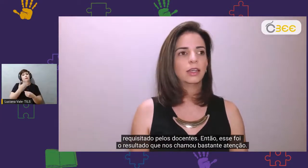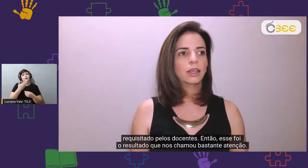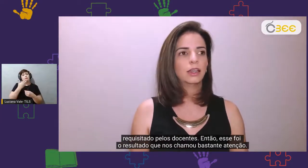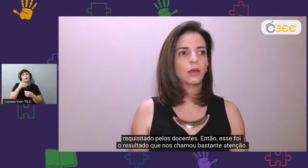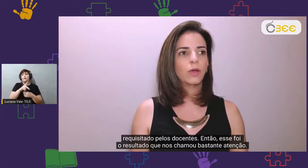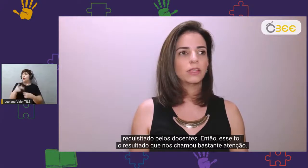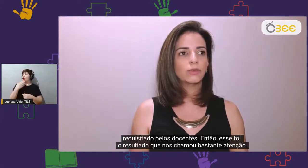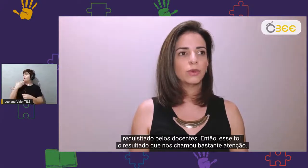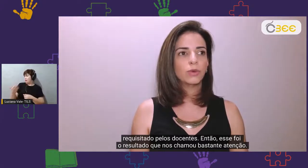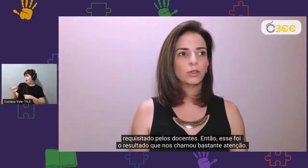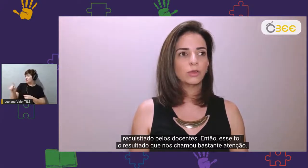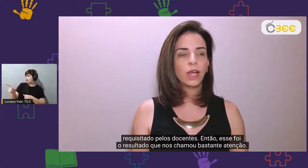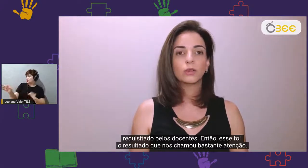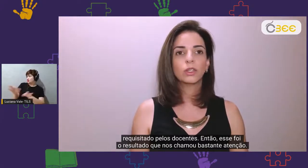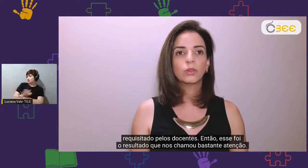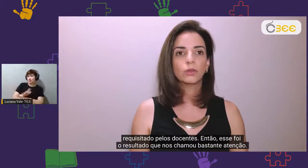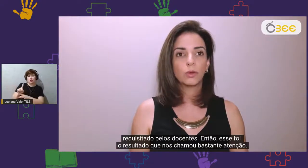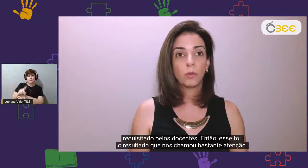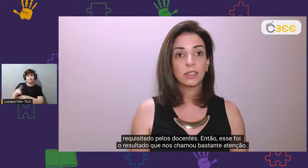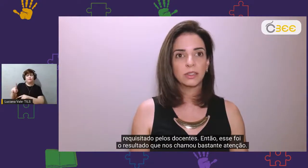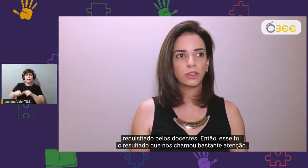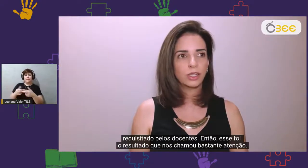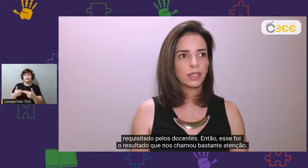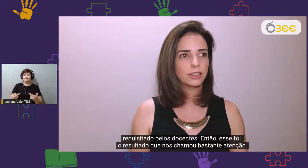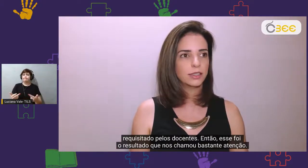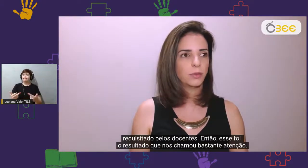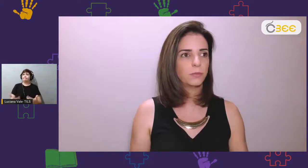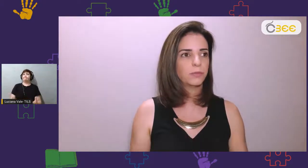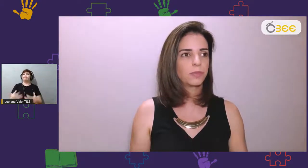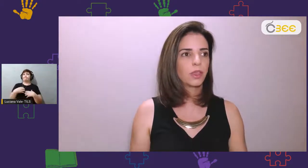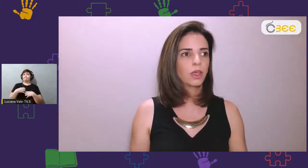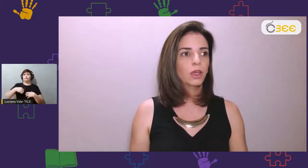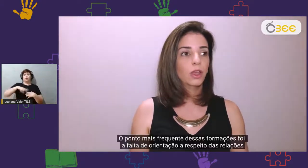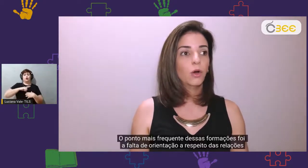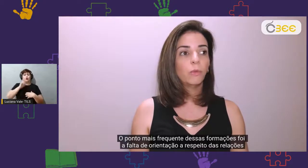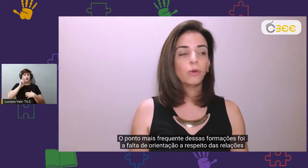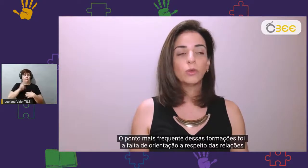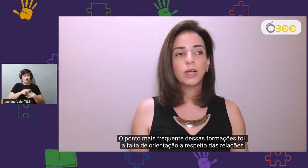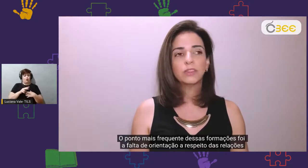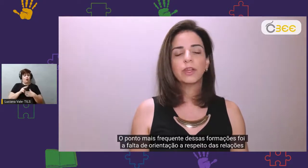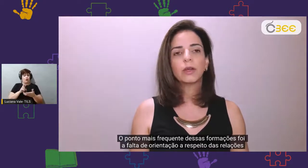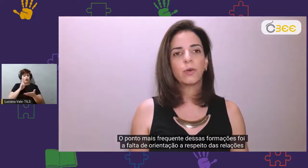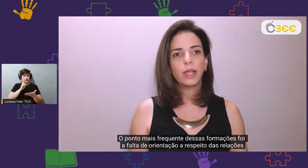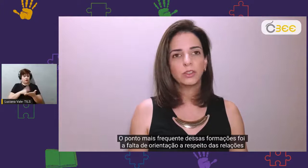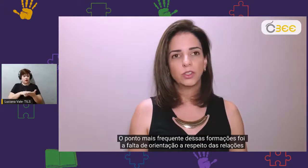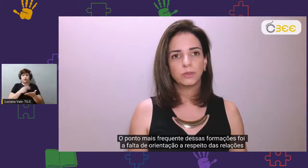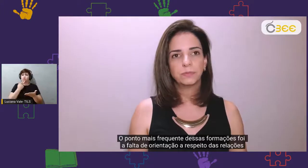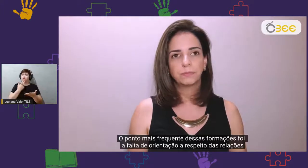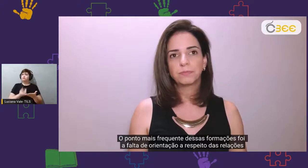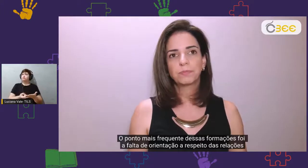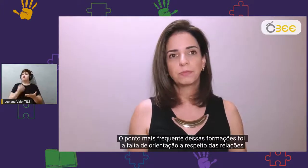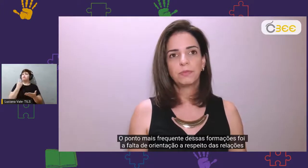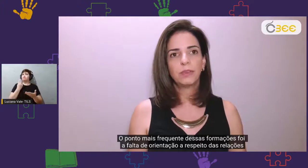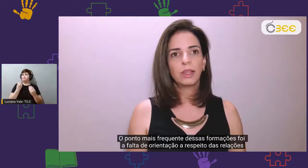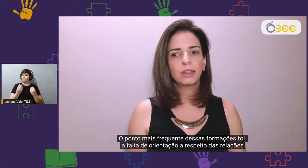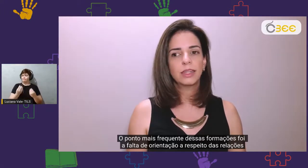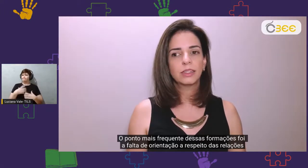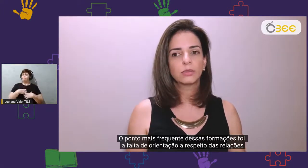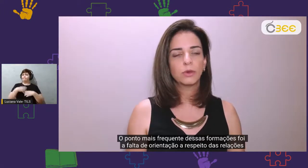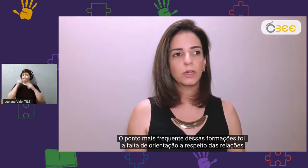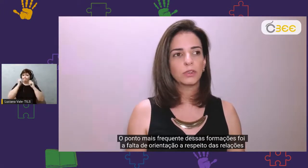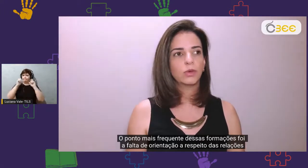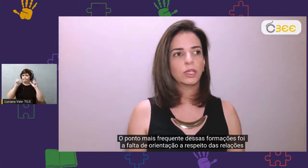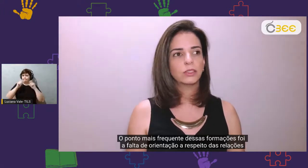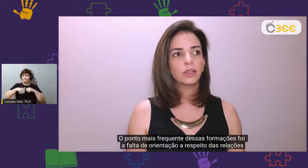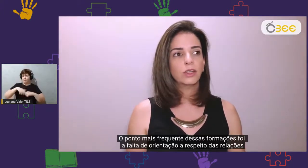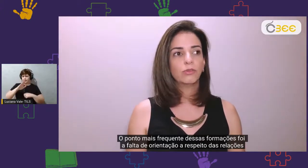docentes. Então, esse foi um resultado que nos chamou bastante atenção. O ponto mais frequente